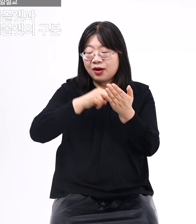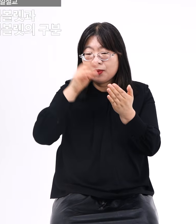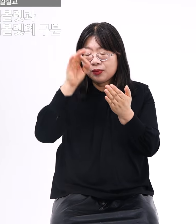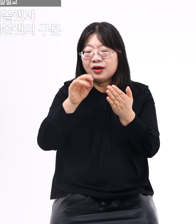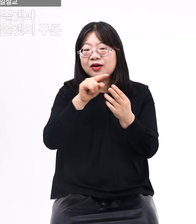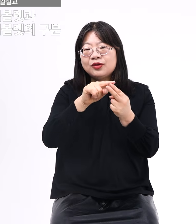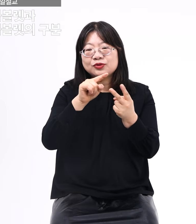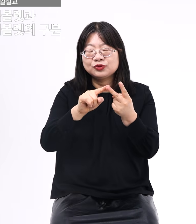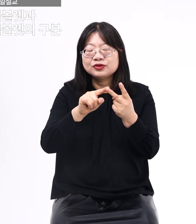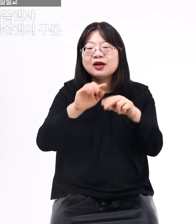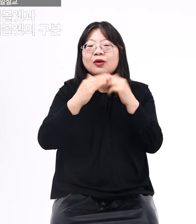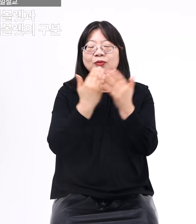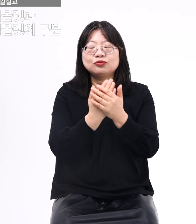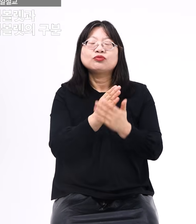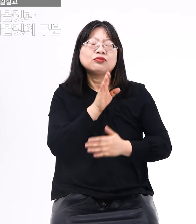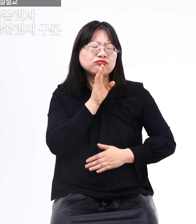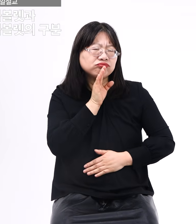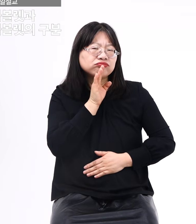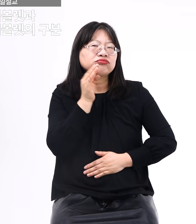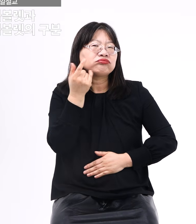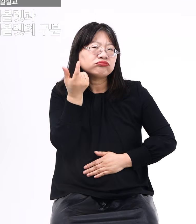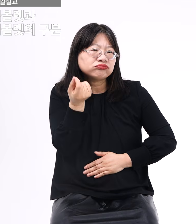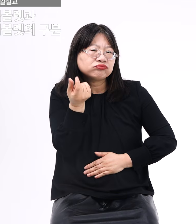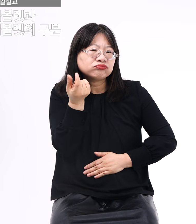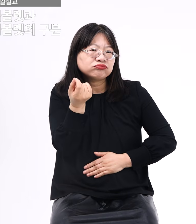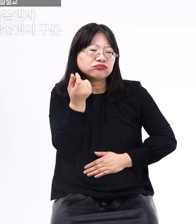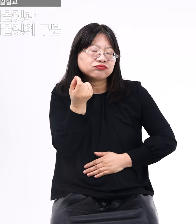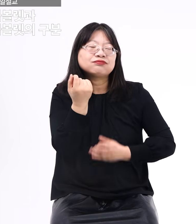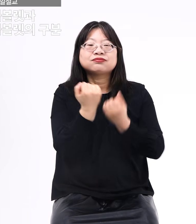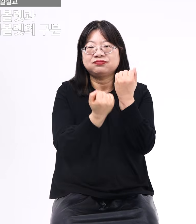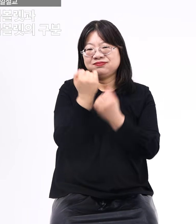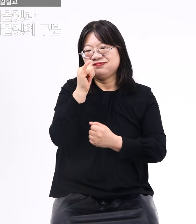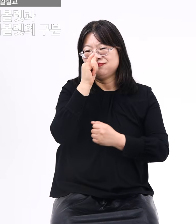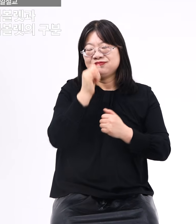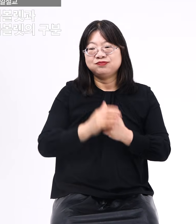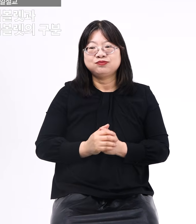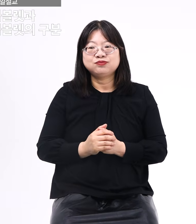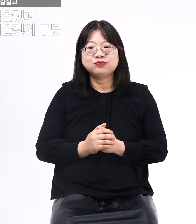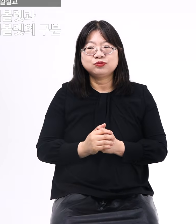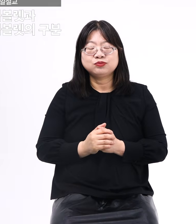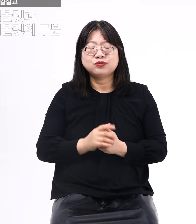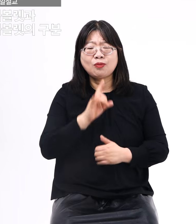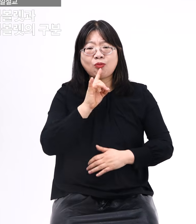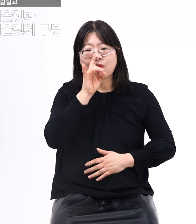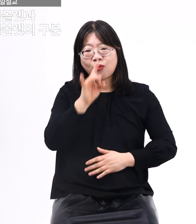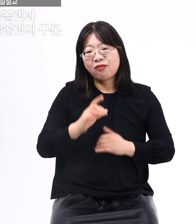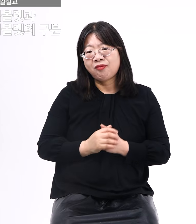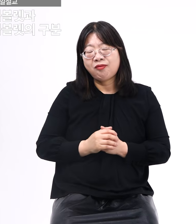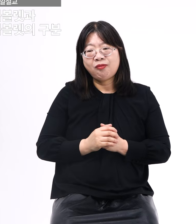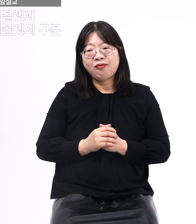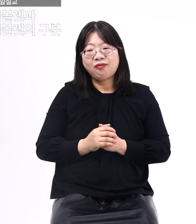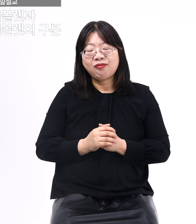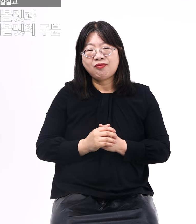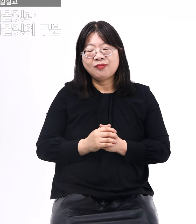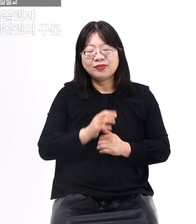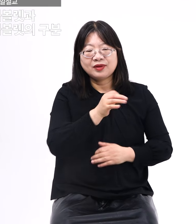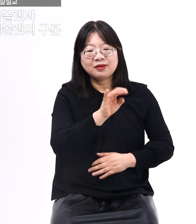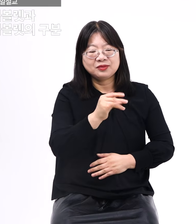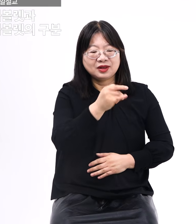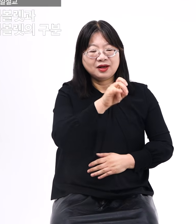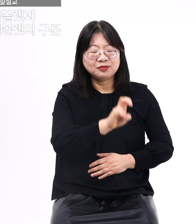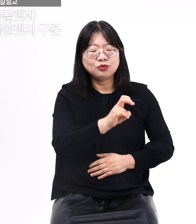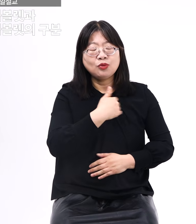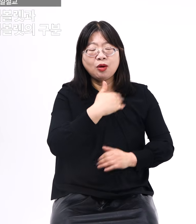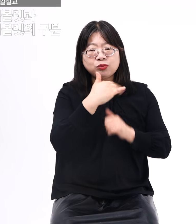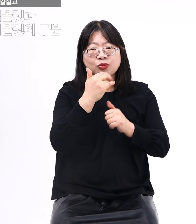둘 다 맞을 수도 있다라는 해석을 해요. 말이 안 되지. 에브라임은 왜